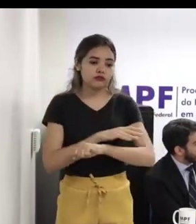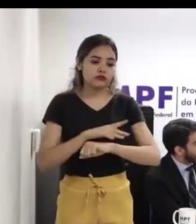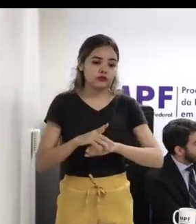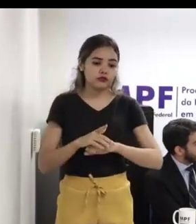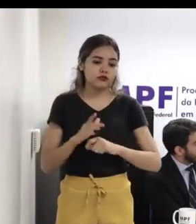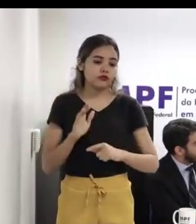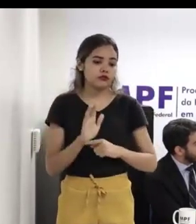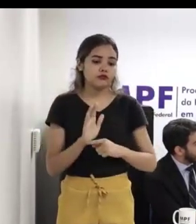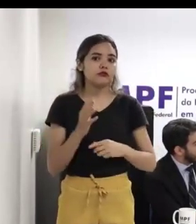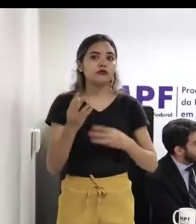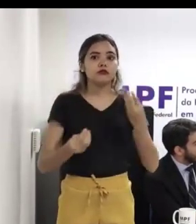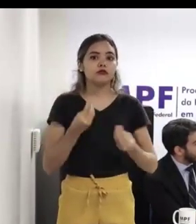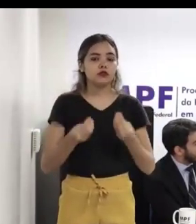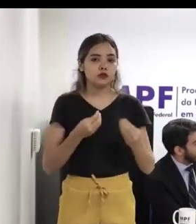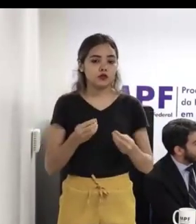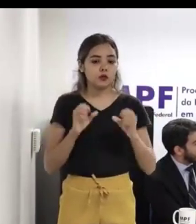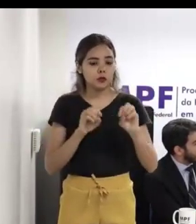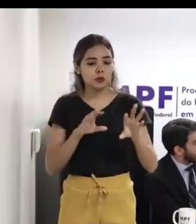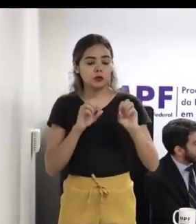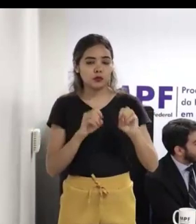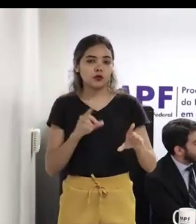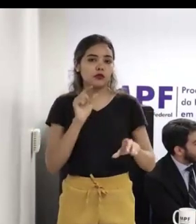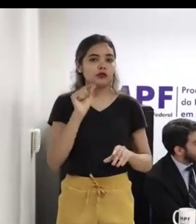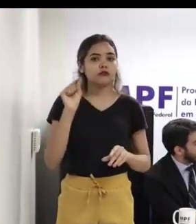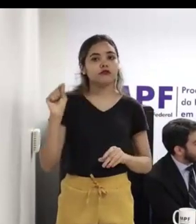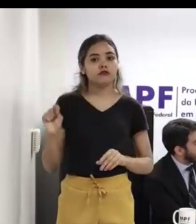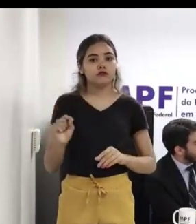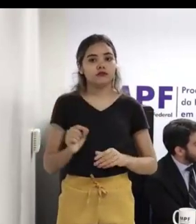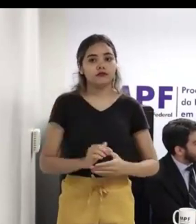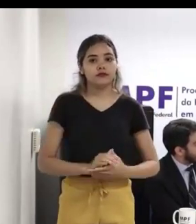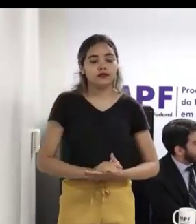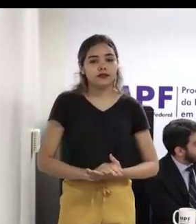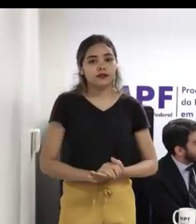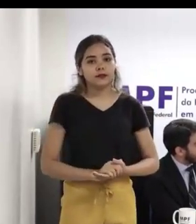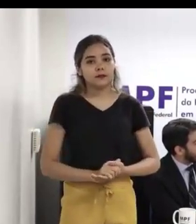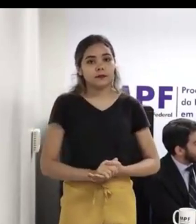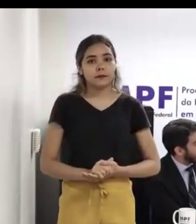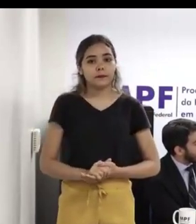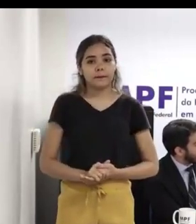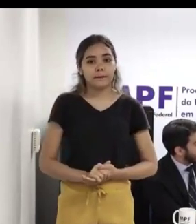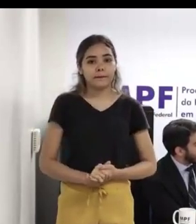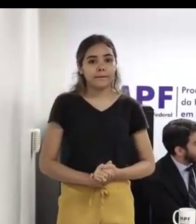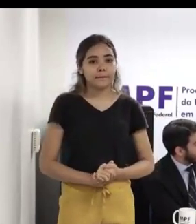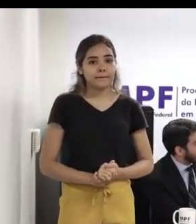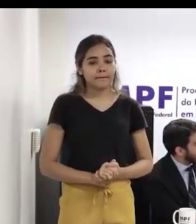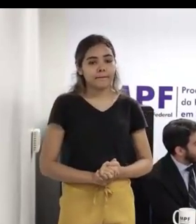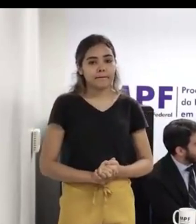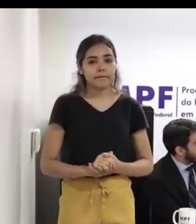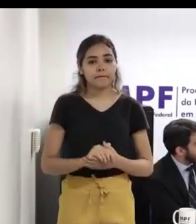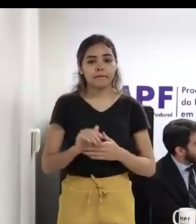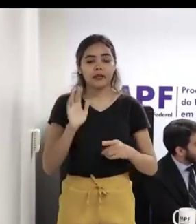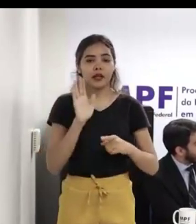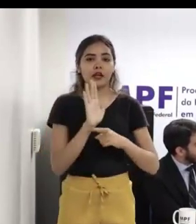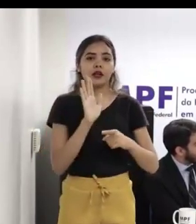de capacitando a sociedade e as próprias crianças e adolescentes em às vezes né se